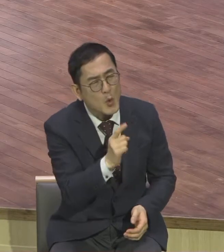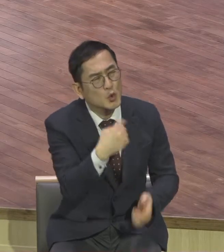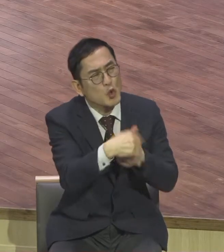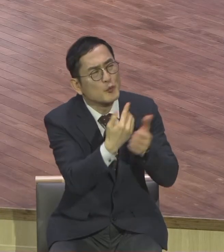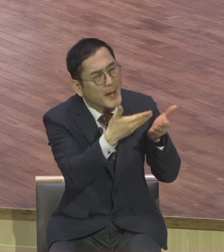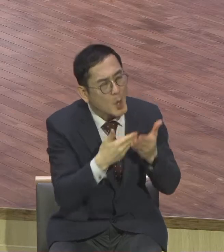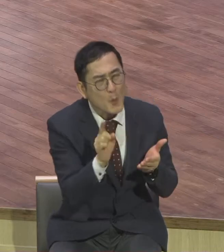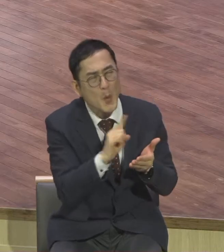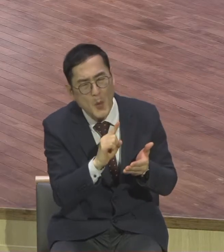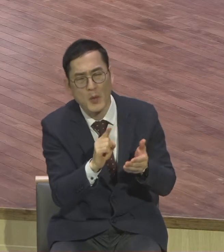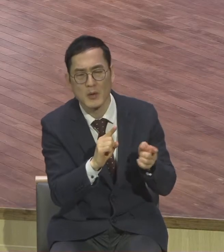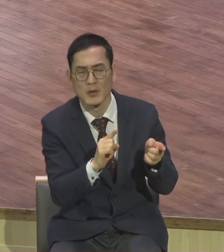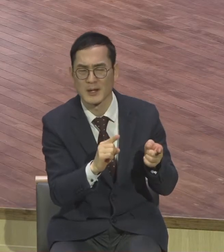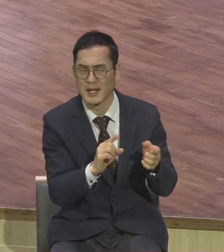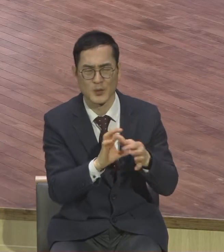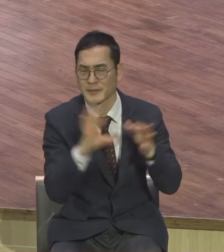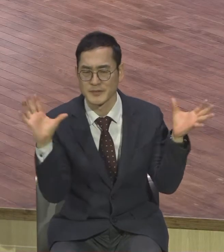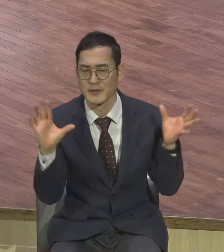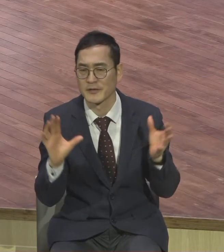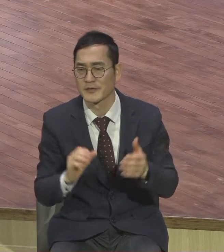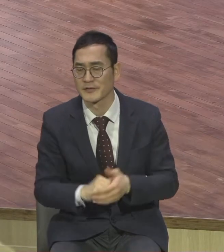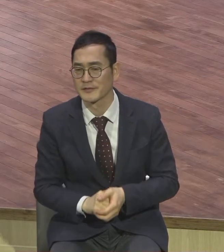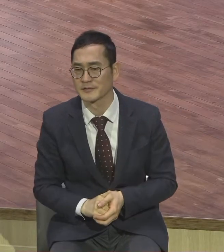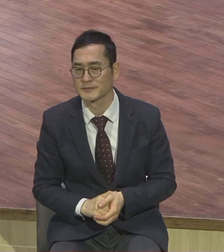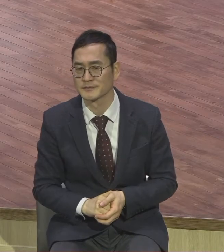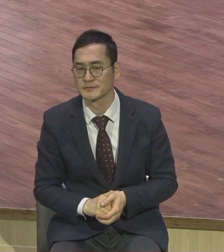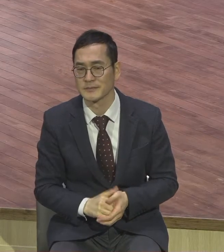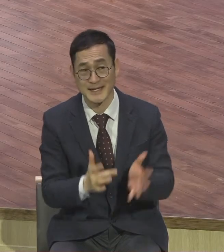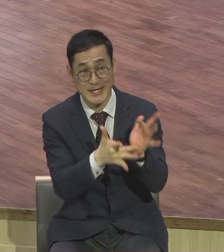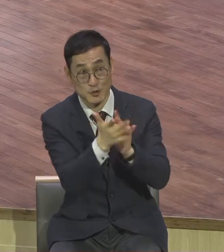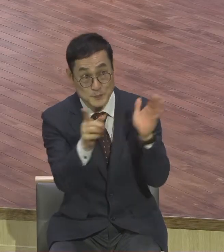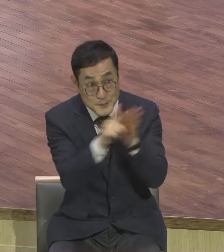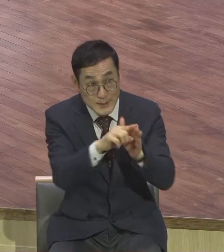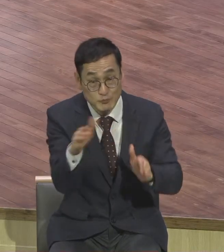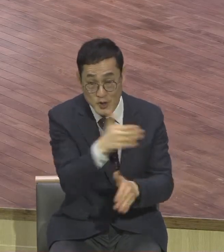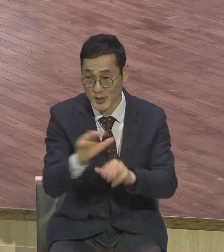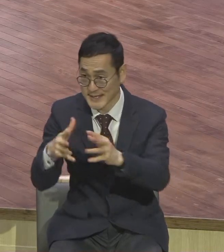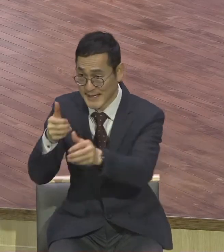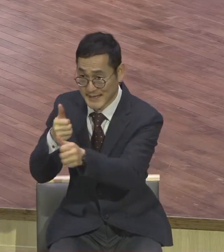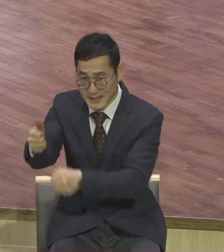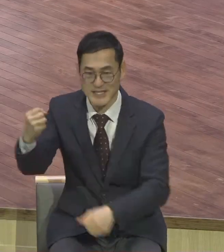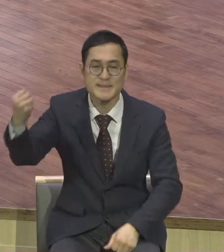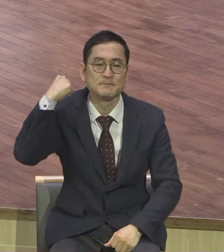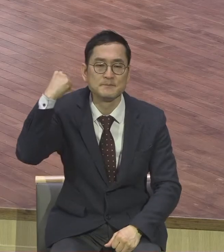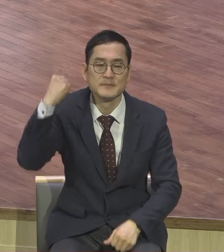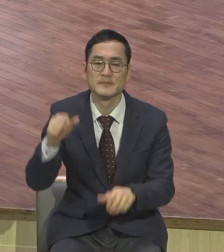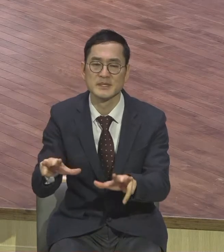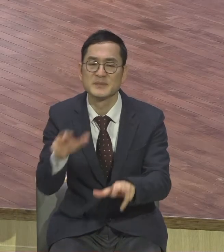여러분이 이미 예수 믿는 순간에 세상을 이길 수 있는 힘을 권세를 주셨다고요.